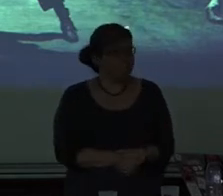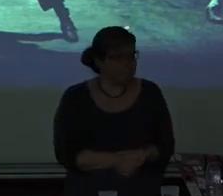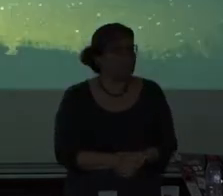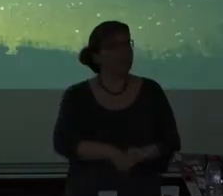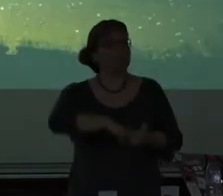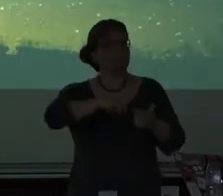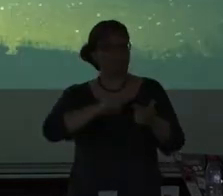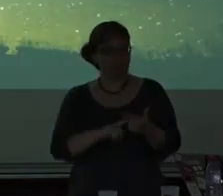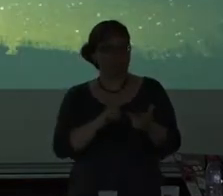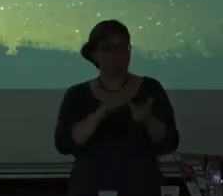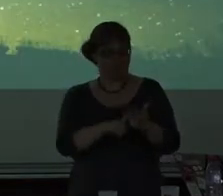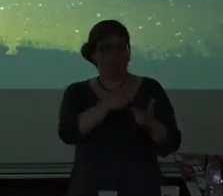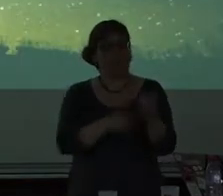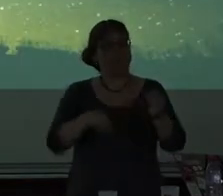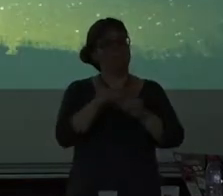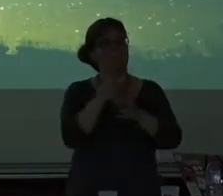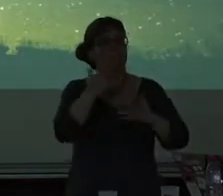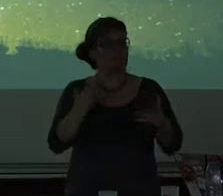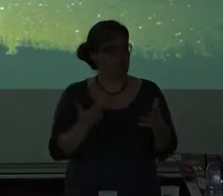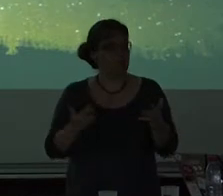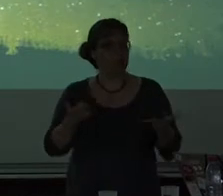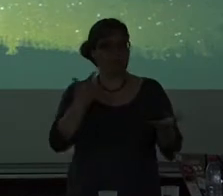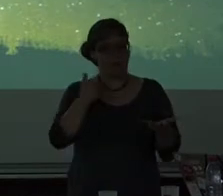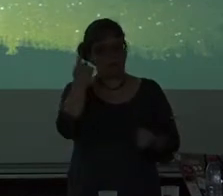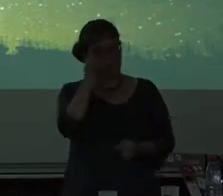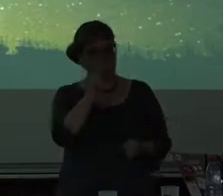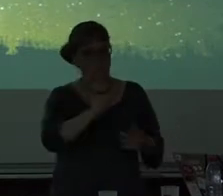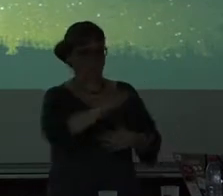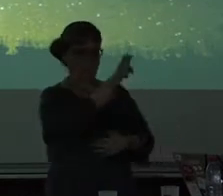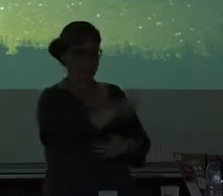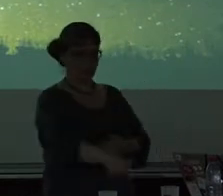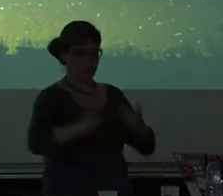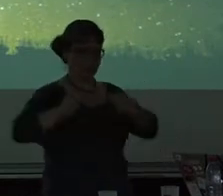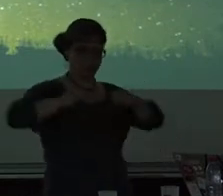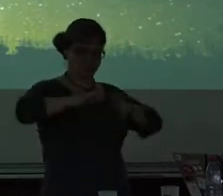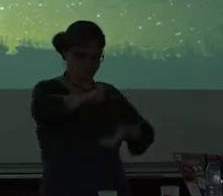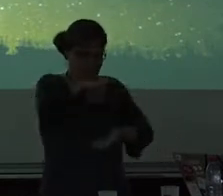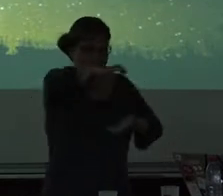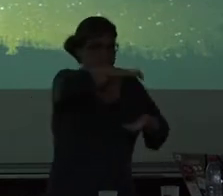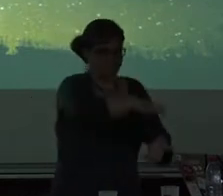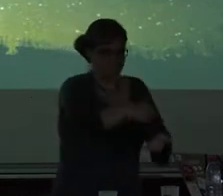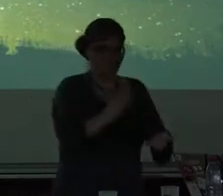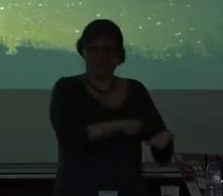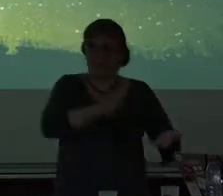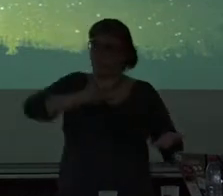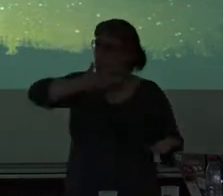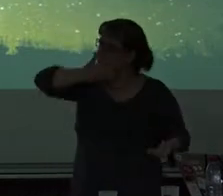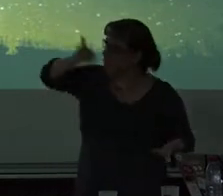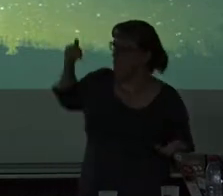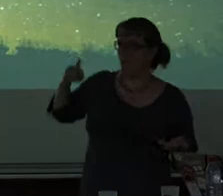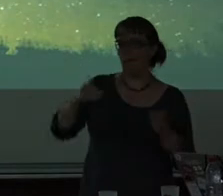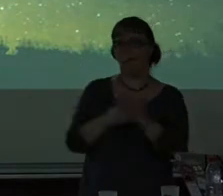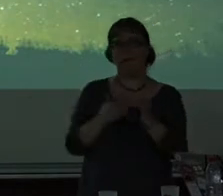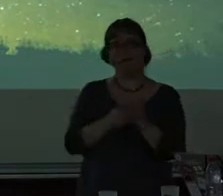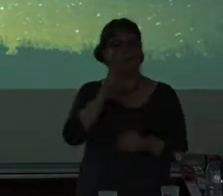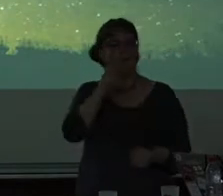L'autre raison pour laquelle le fait de partager ses connaissances en tant qu'enseignant permet de devenir meilleur, c'est que ben, vos